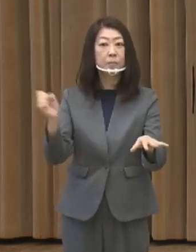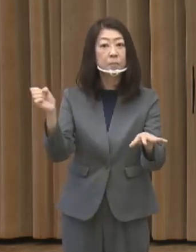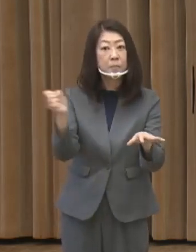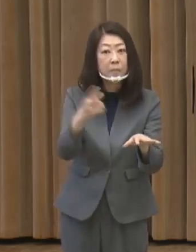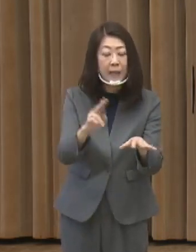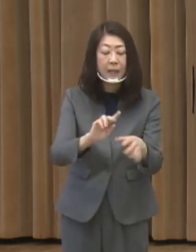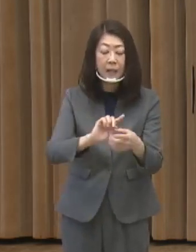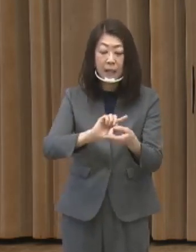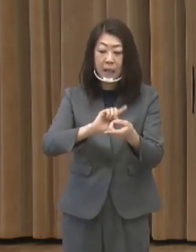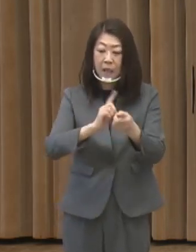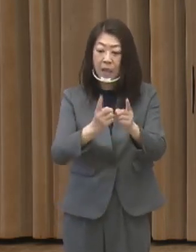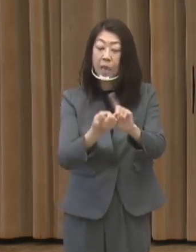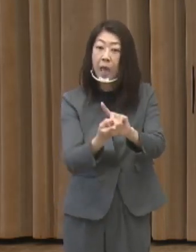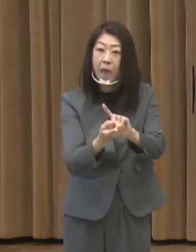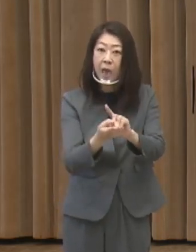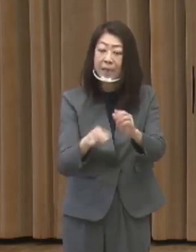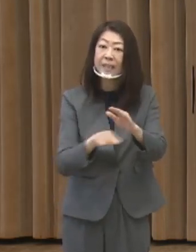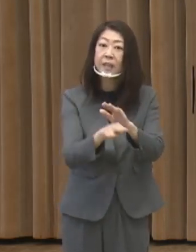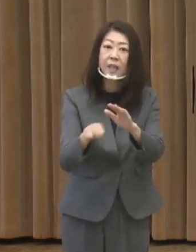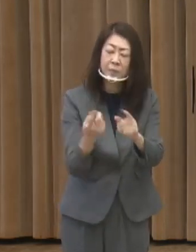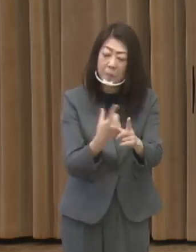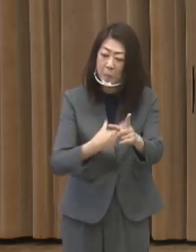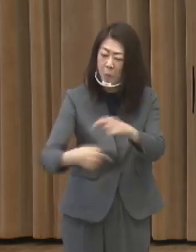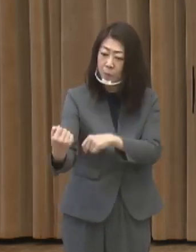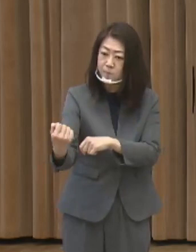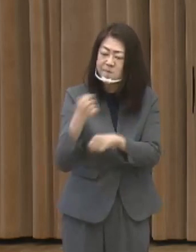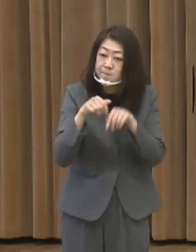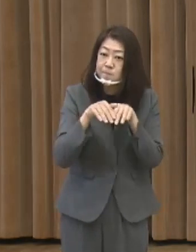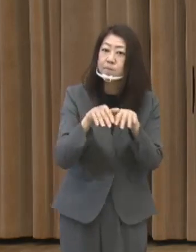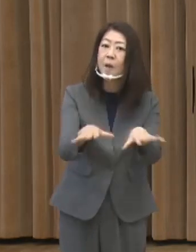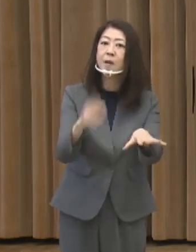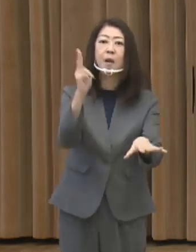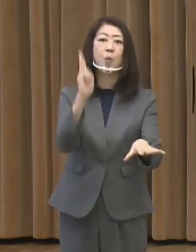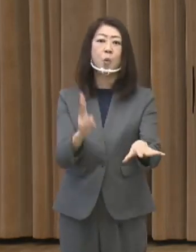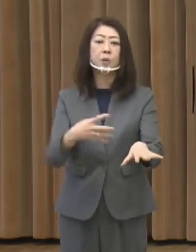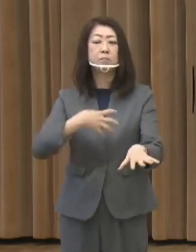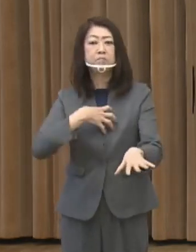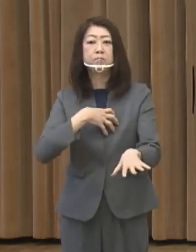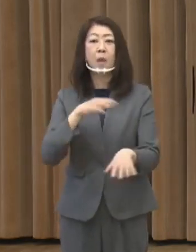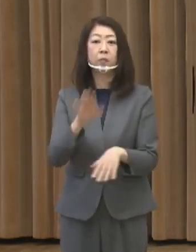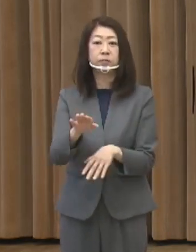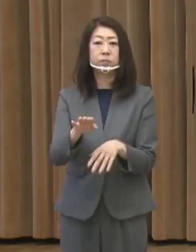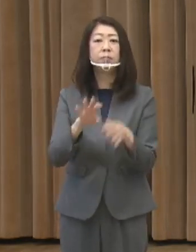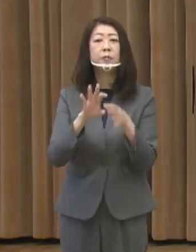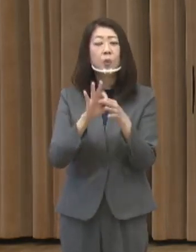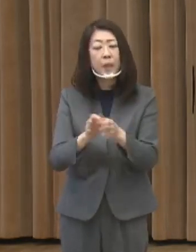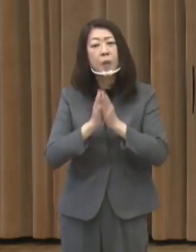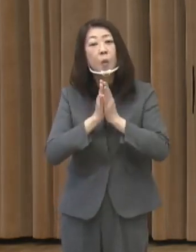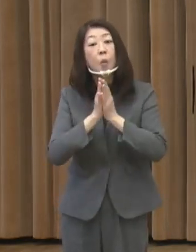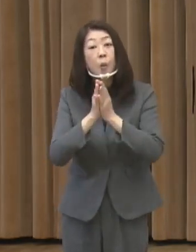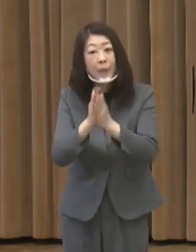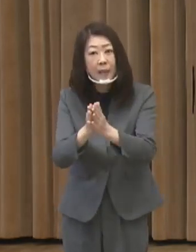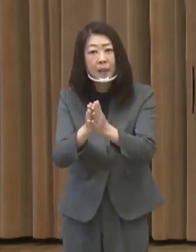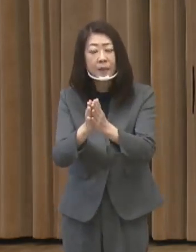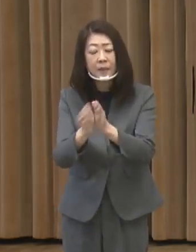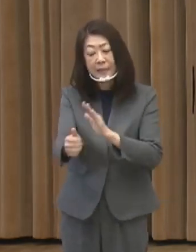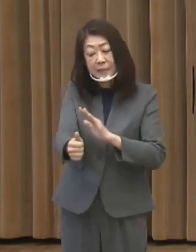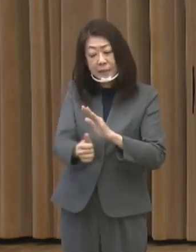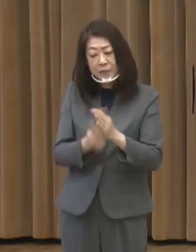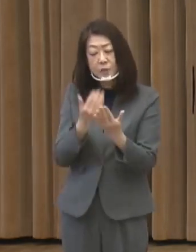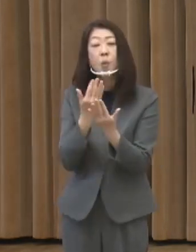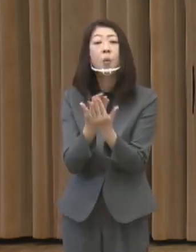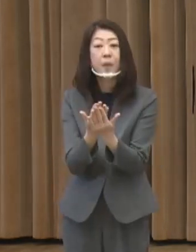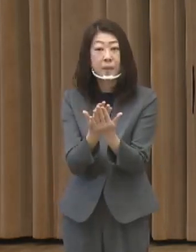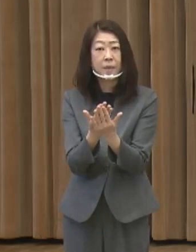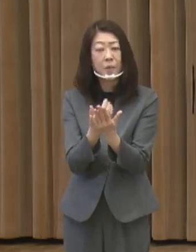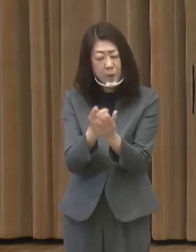等でもっと猛威を振るうかもしれない、こういった状況にありますので、お願いそのもの、自粛要請そのものはお